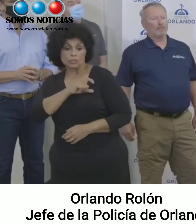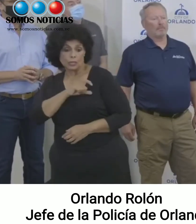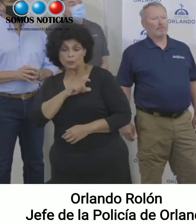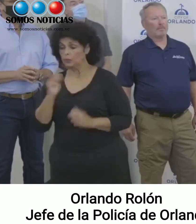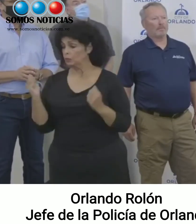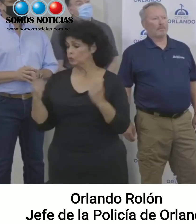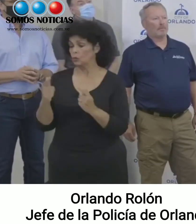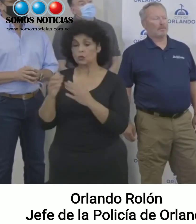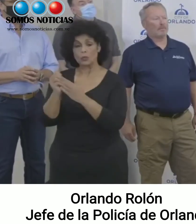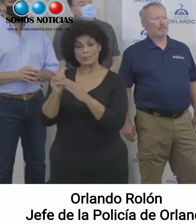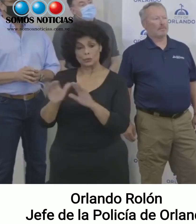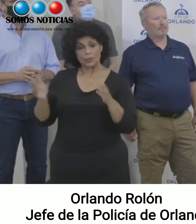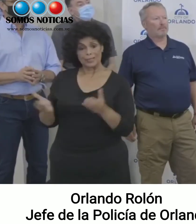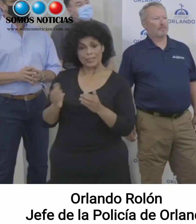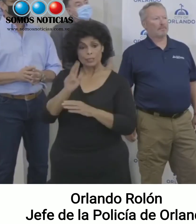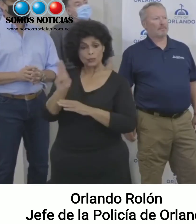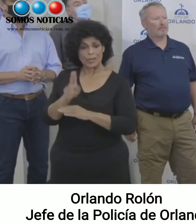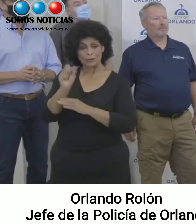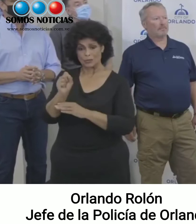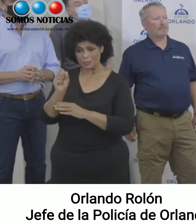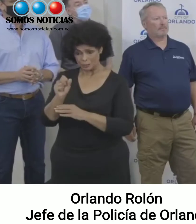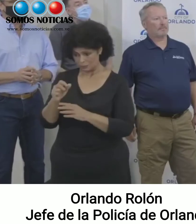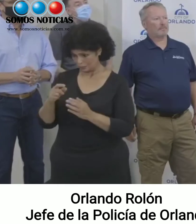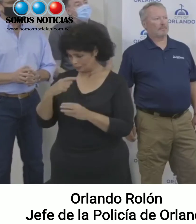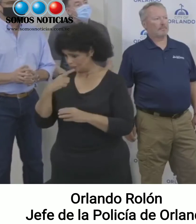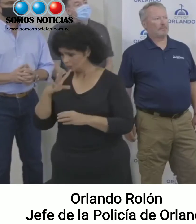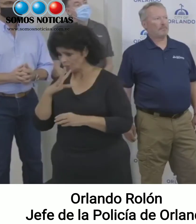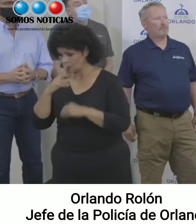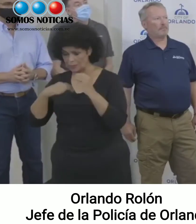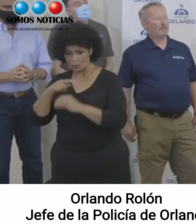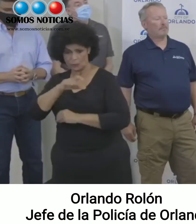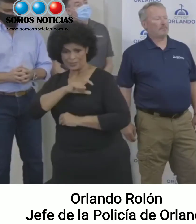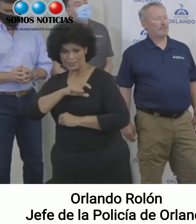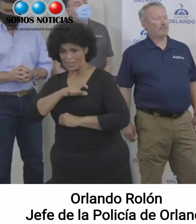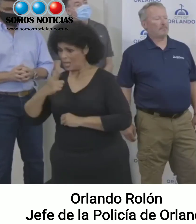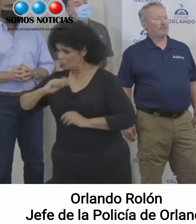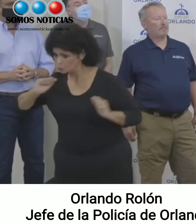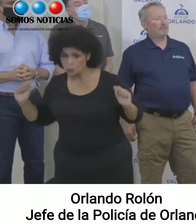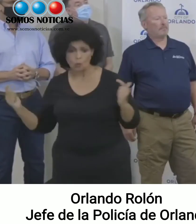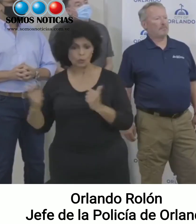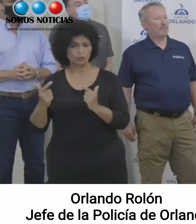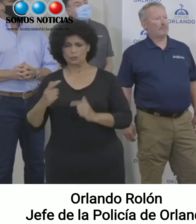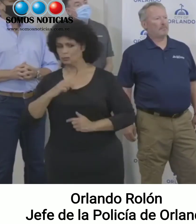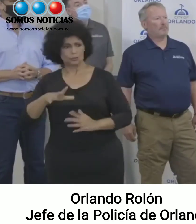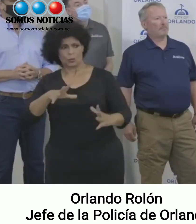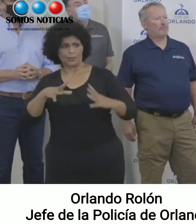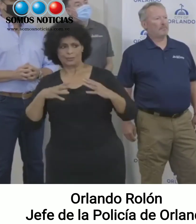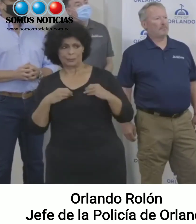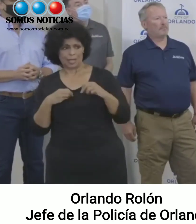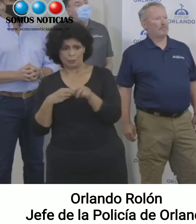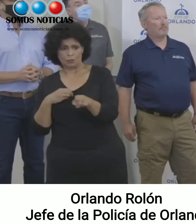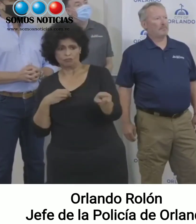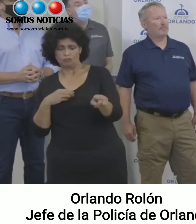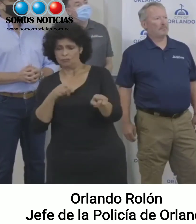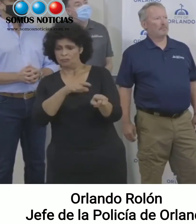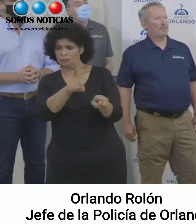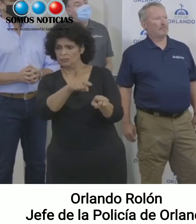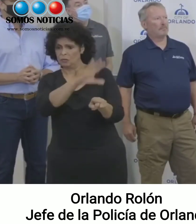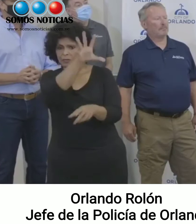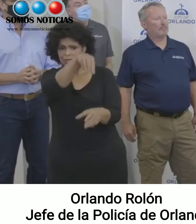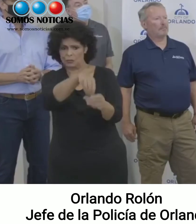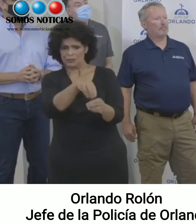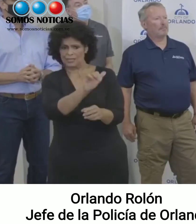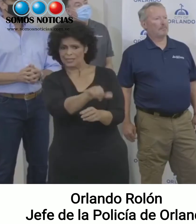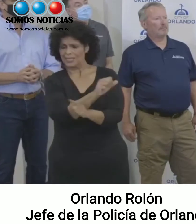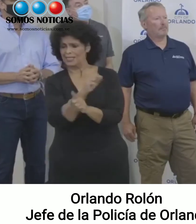mencionado todos los líderes aquí en los Estados Unidos de la policía, es que no aceptamos las acciones de esos oficiales que tuvieron parte